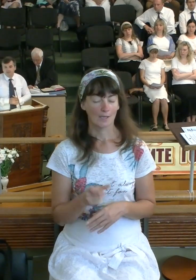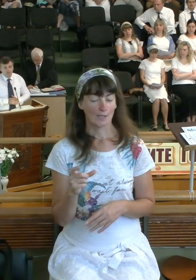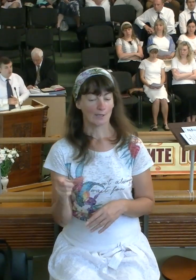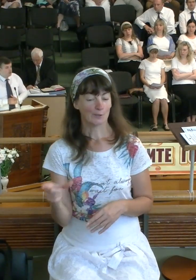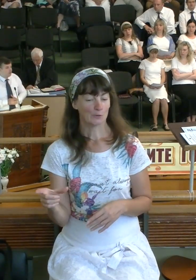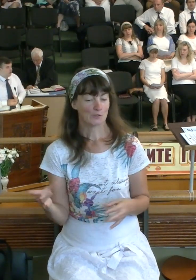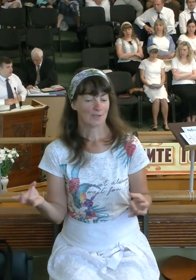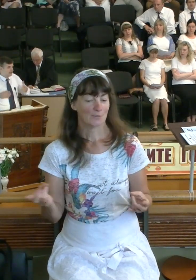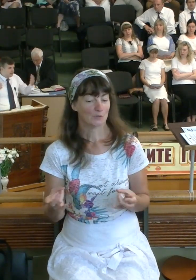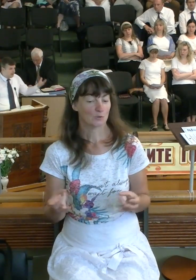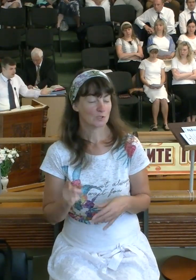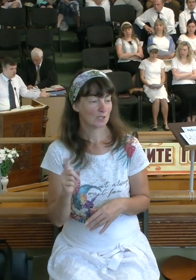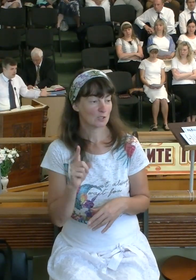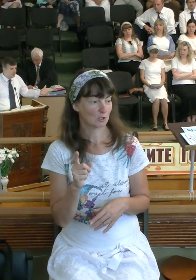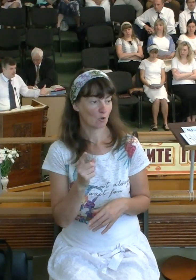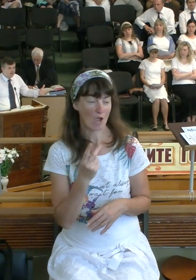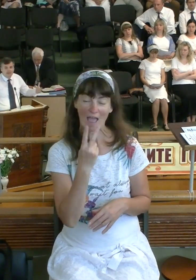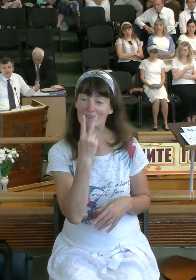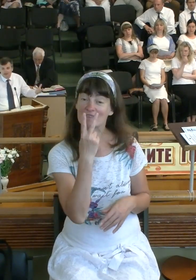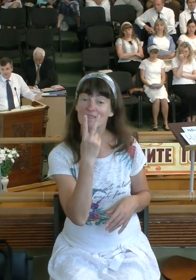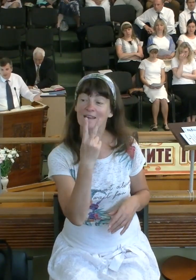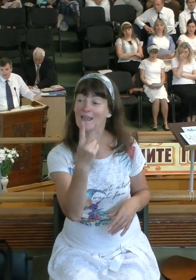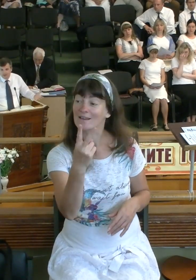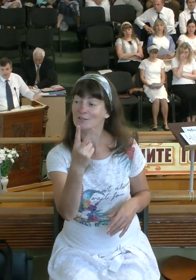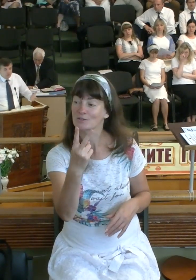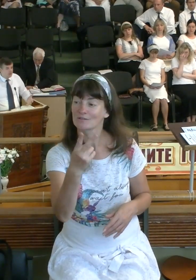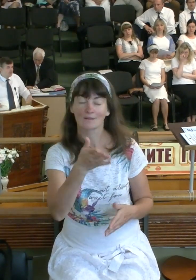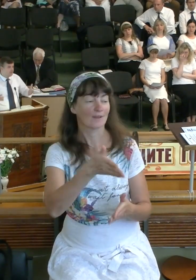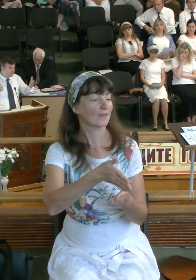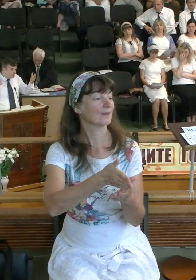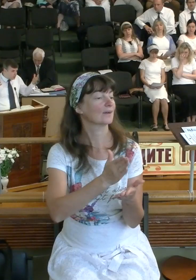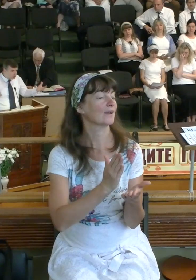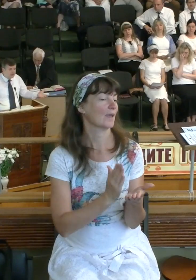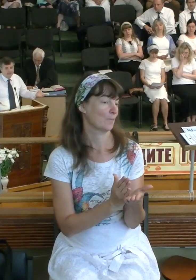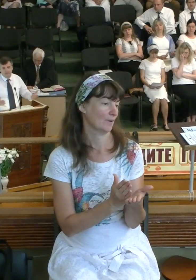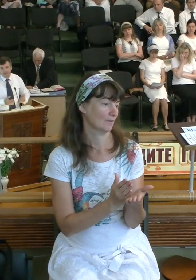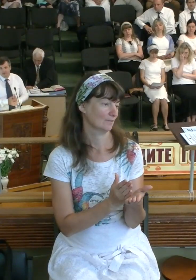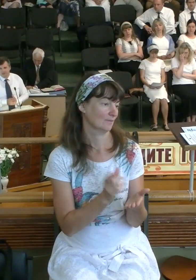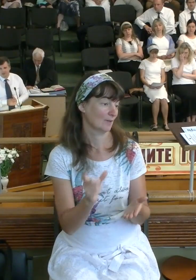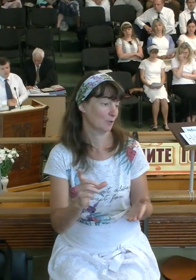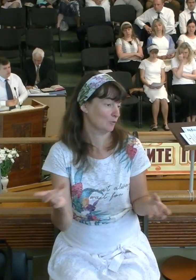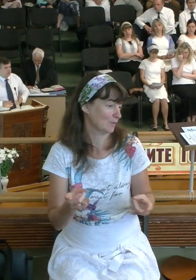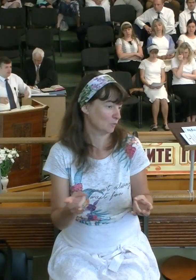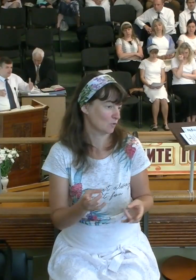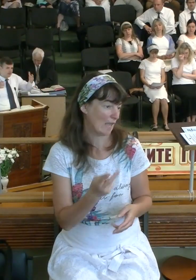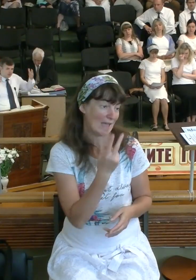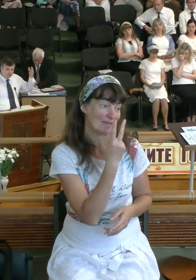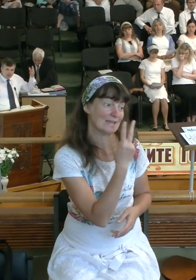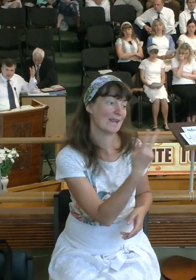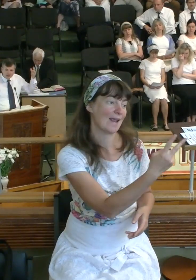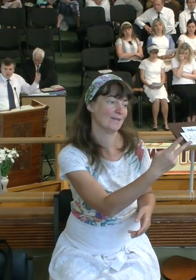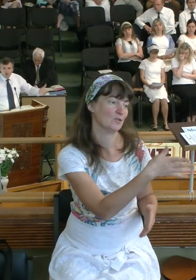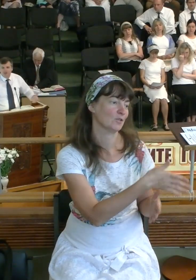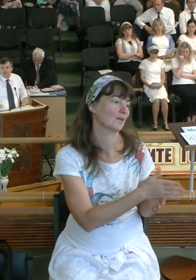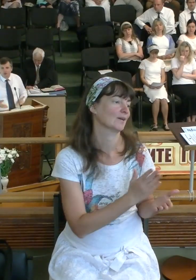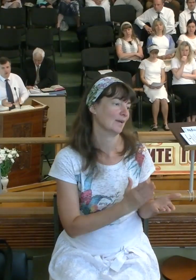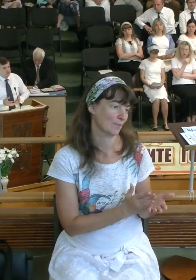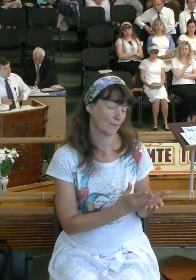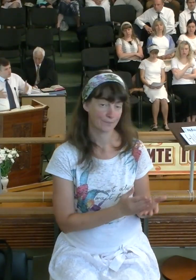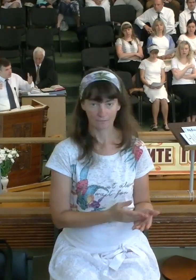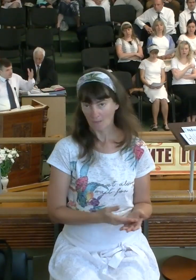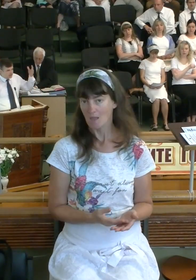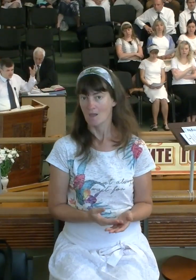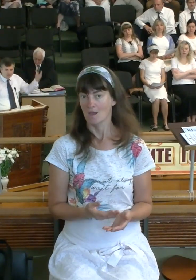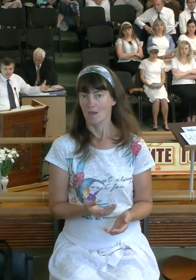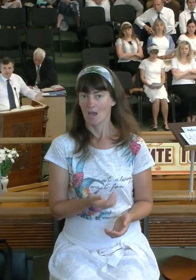нужно всего лишь чего? Зрелища и хлеба. Людям хочется об этом говорить, хочется говорить о том, как Дух Святой